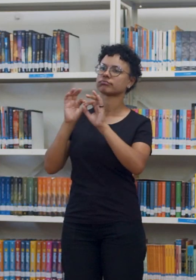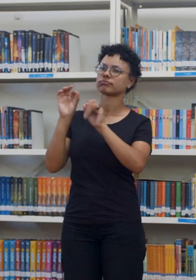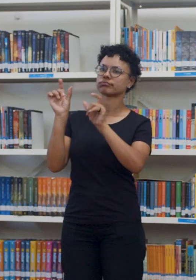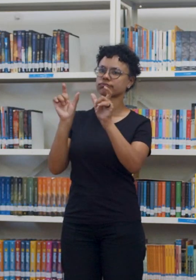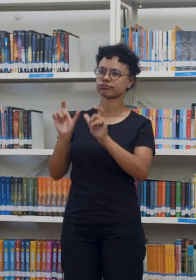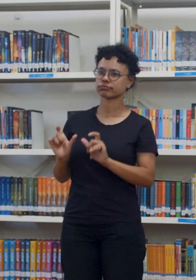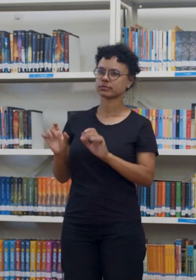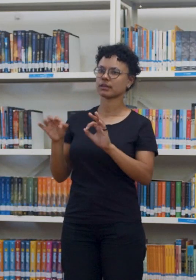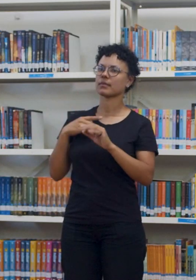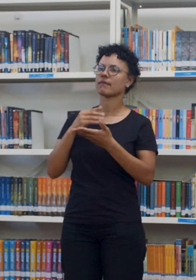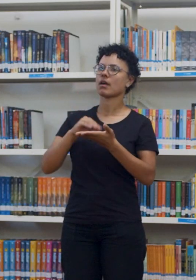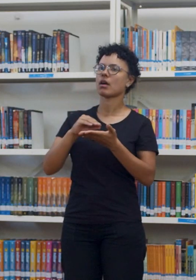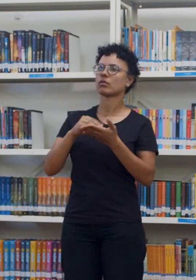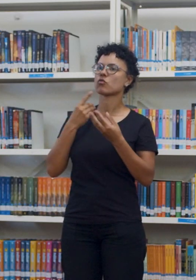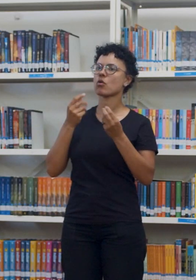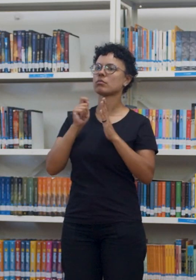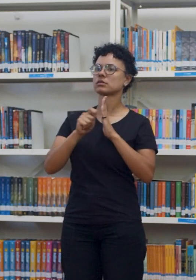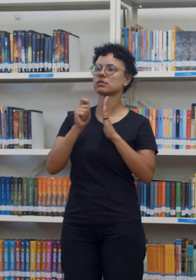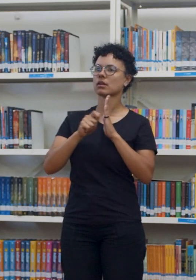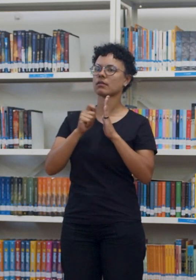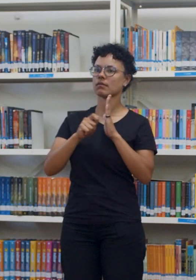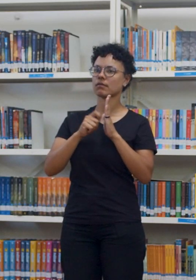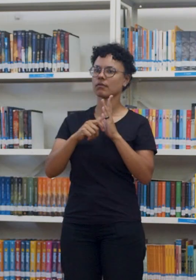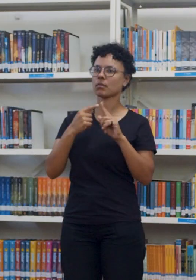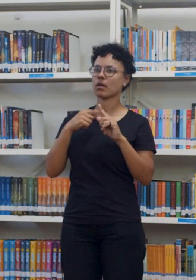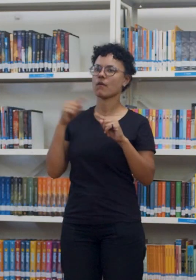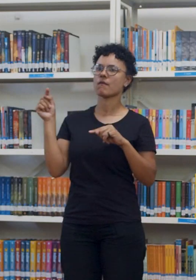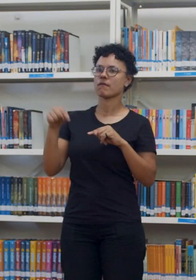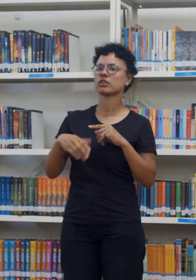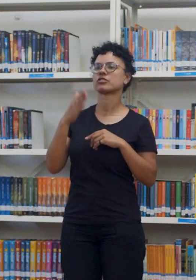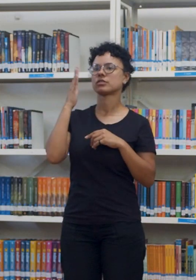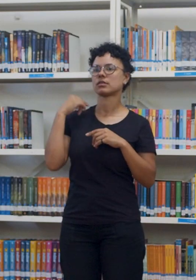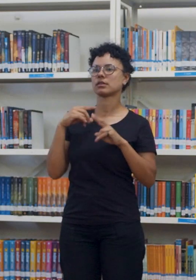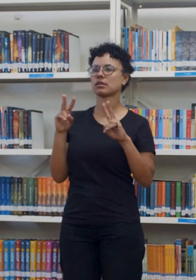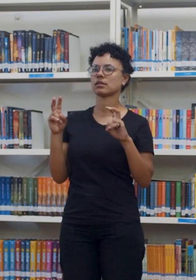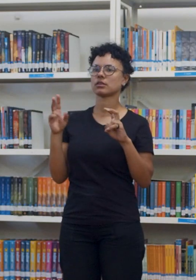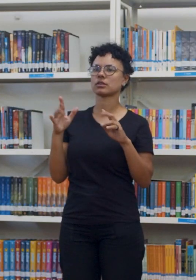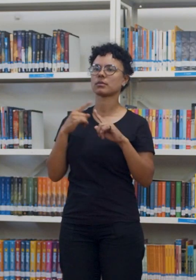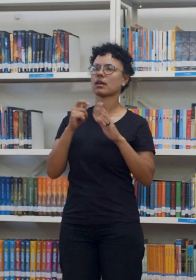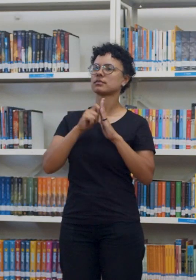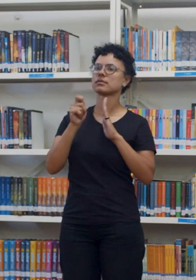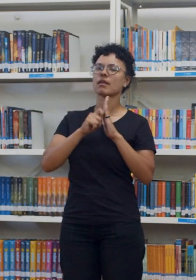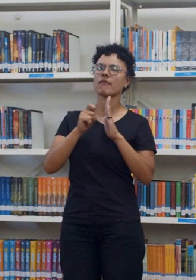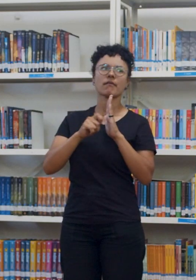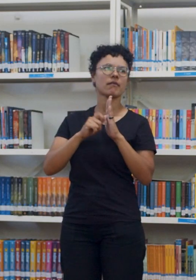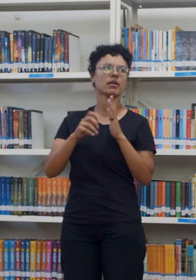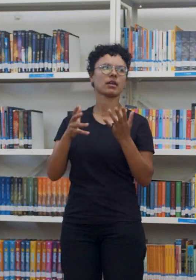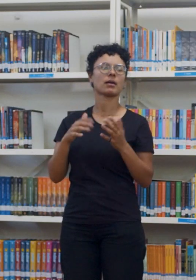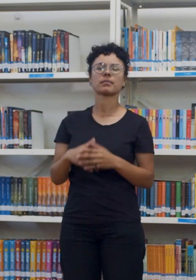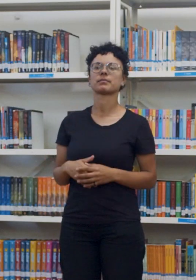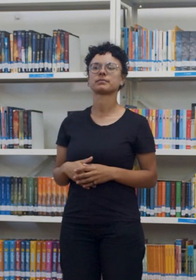está me faltando isso. Então, eu acho que esse eu vou ter que fazer. Então, eu estou aqui para isso. É escrever.